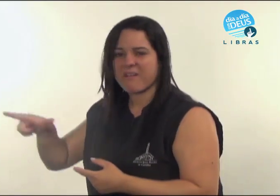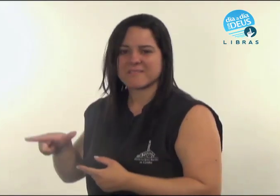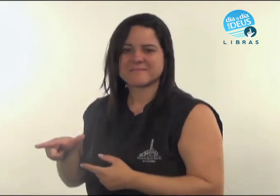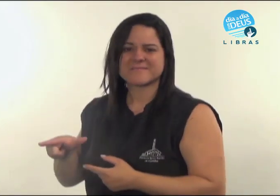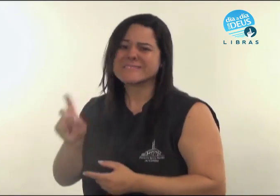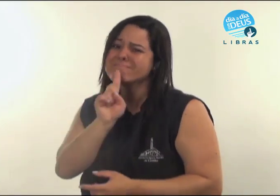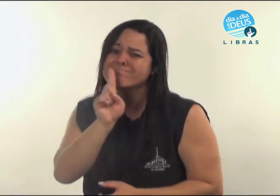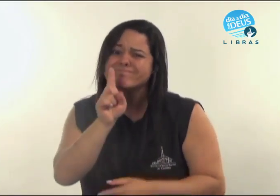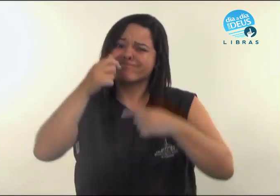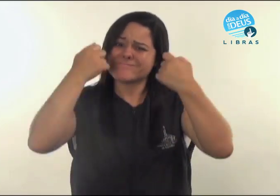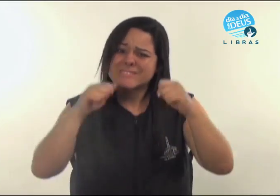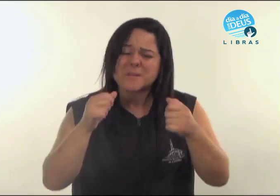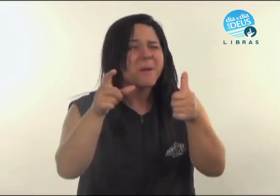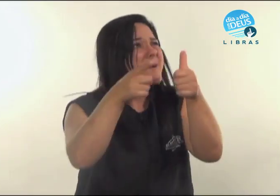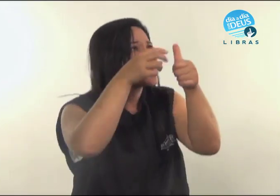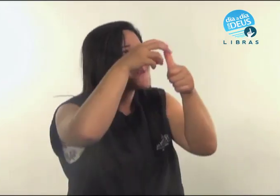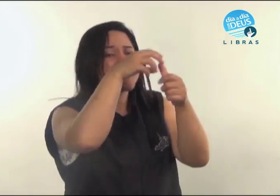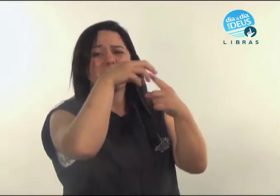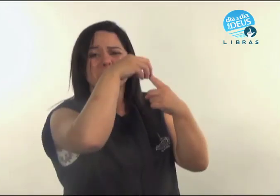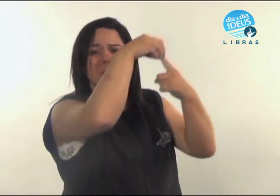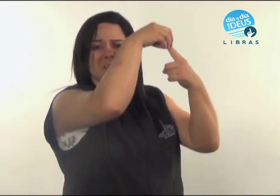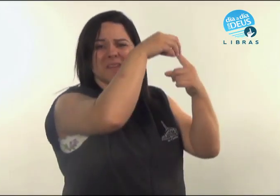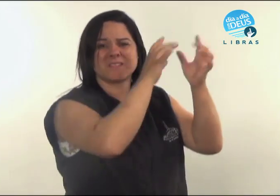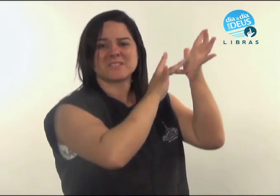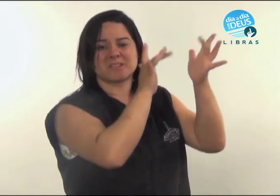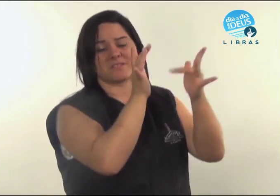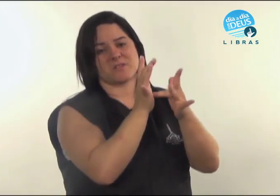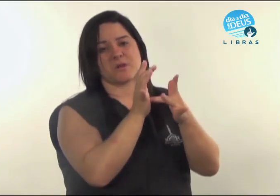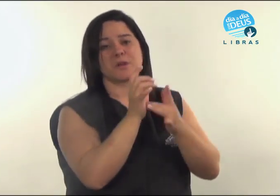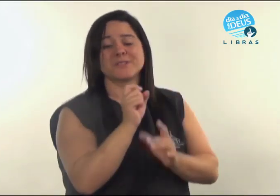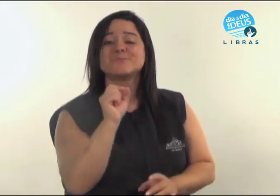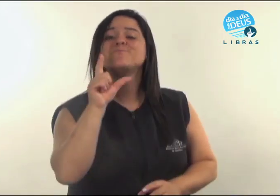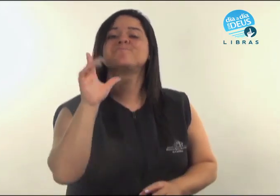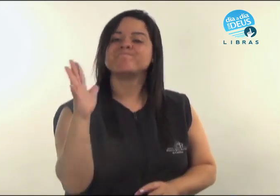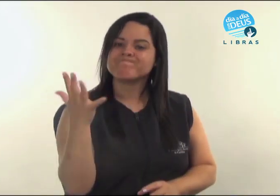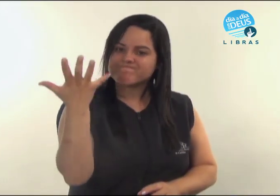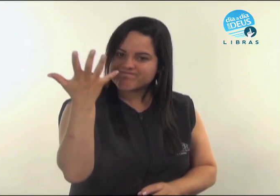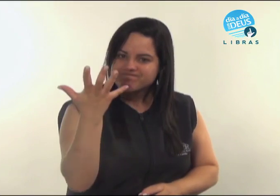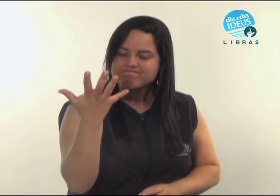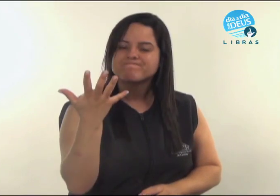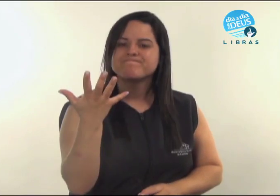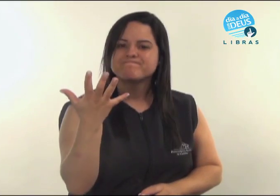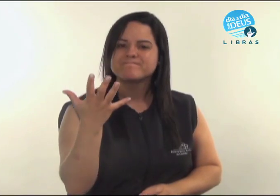E sabe o que é pior? Nós estaremos atraindo o juízo de Deus sobre nós,